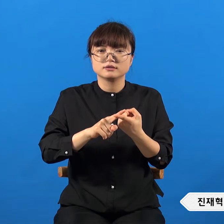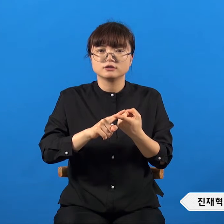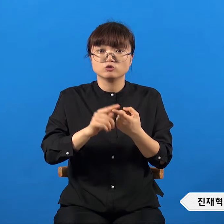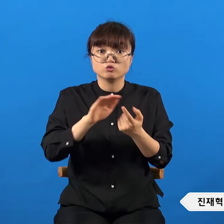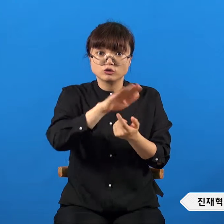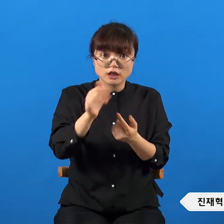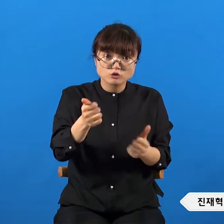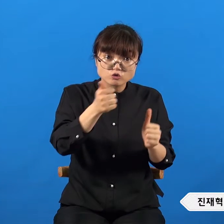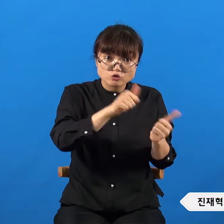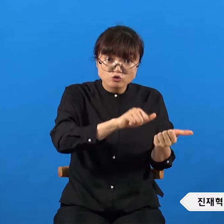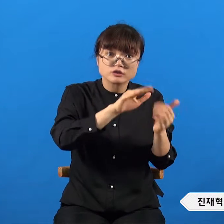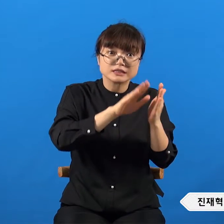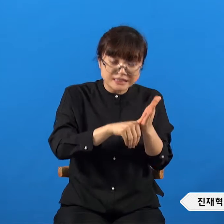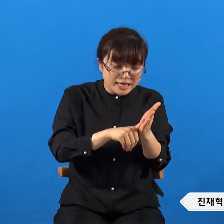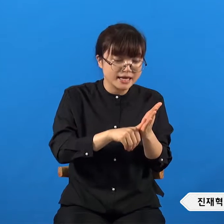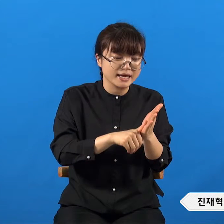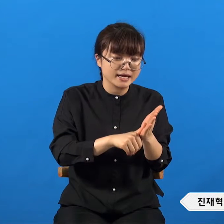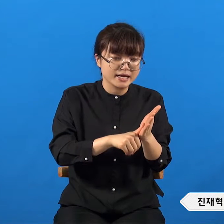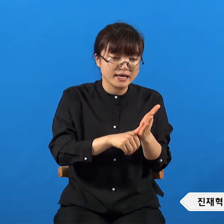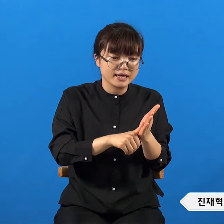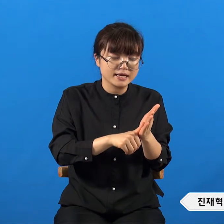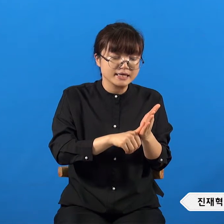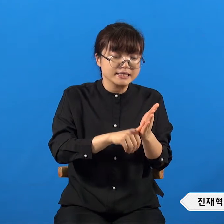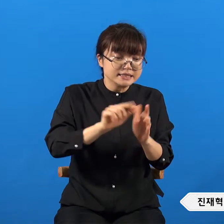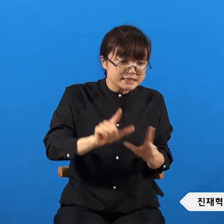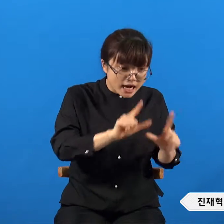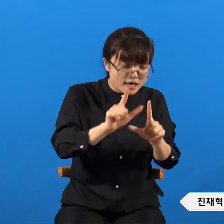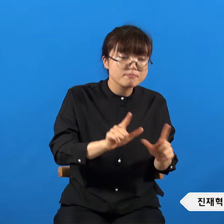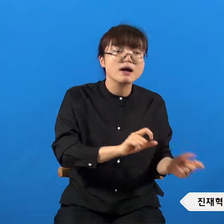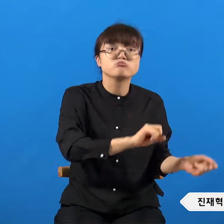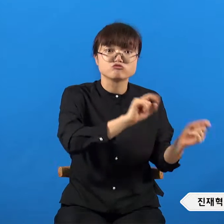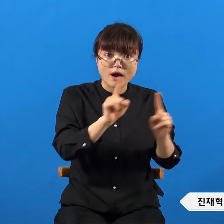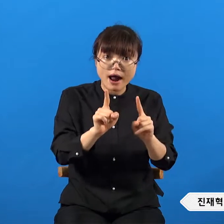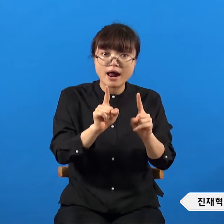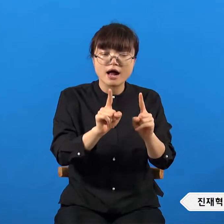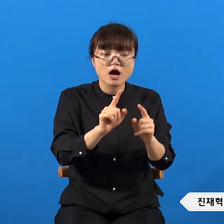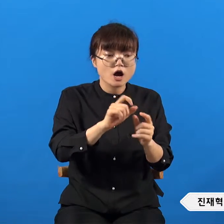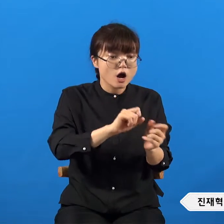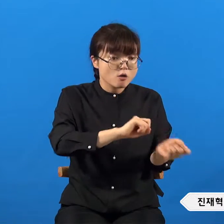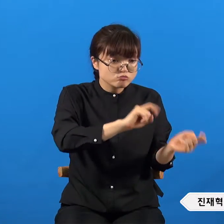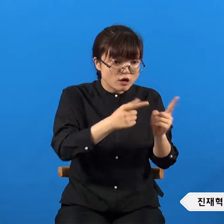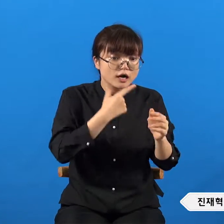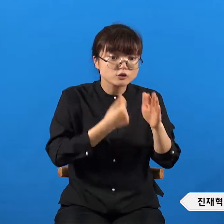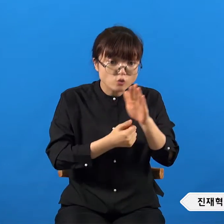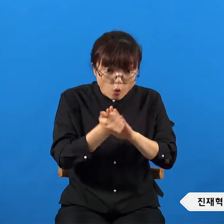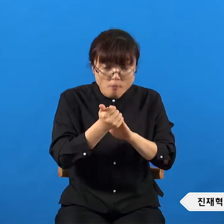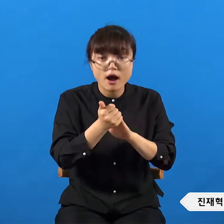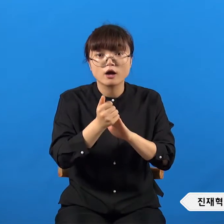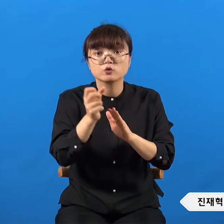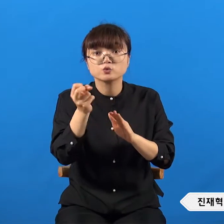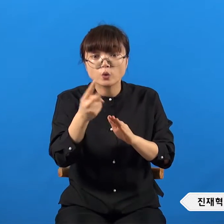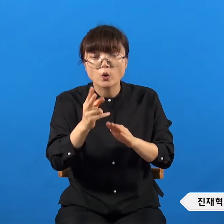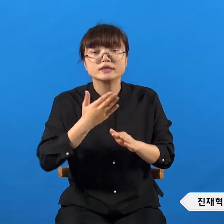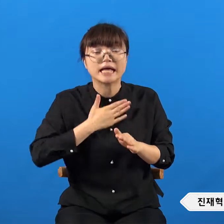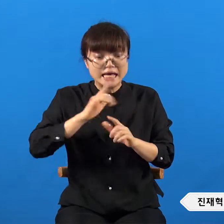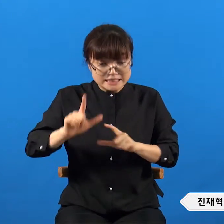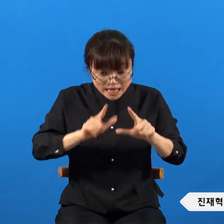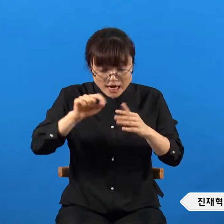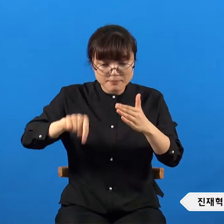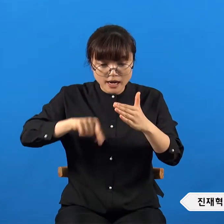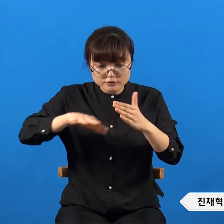우리가 죽을 때 사는 삶의 부활, 그것은 부활의 소망뿐만이 아니라 지금 내